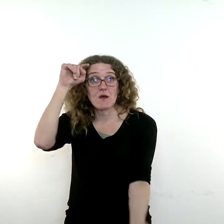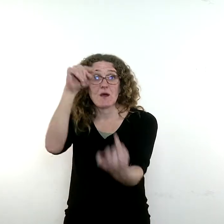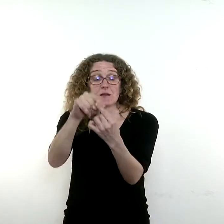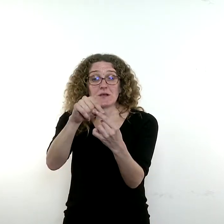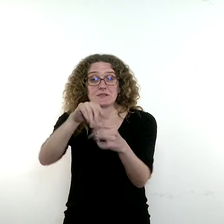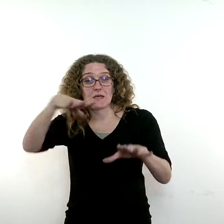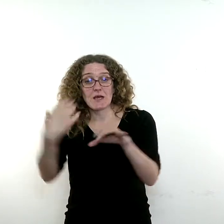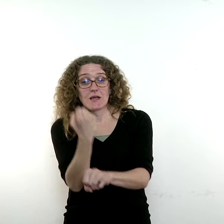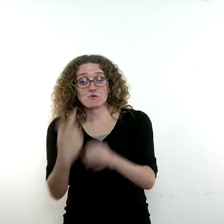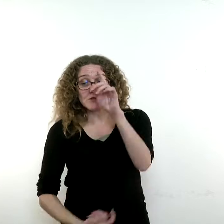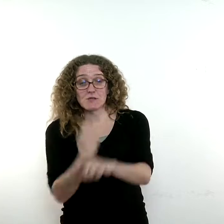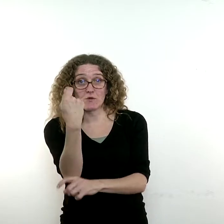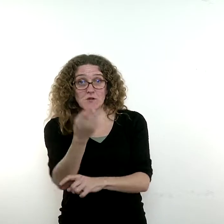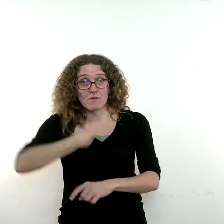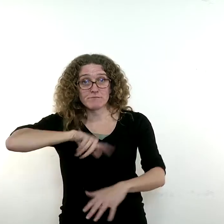réussite éducative.